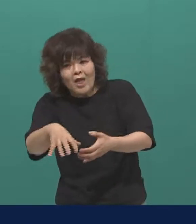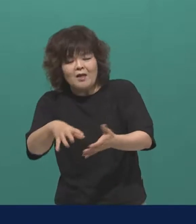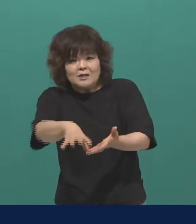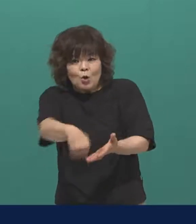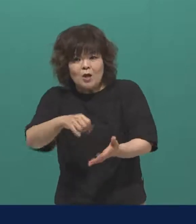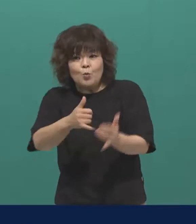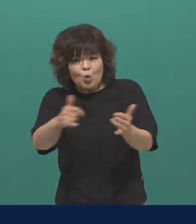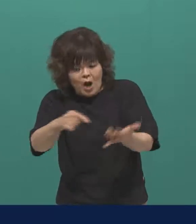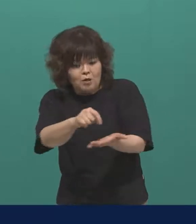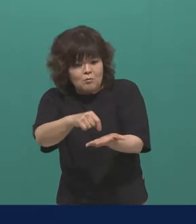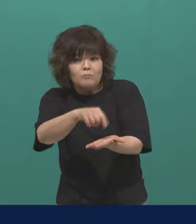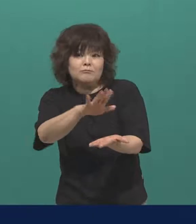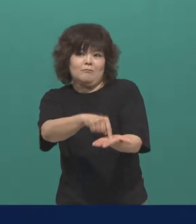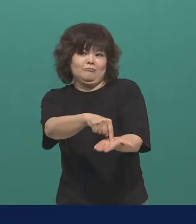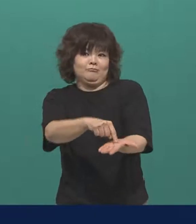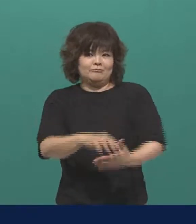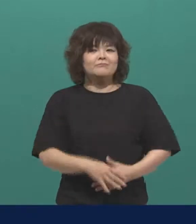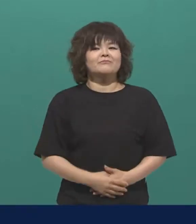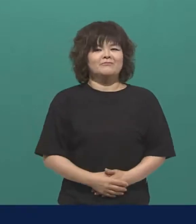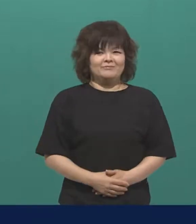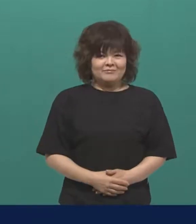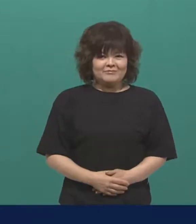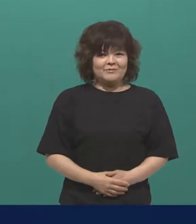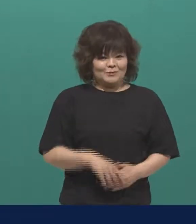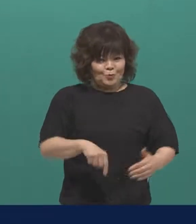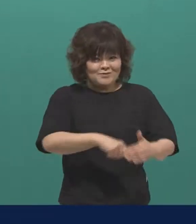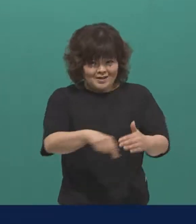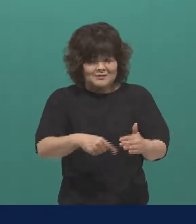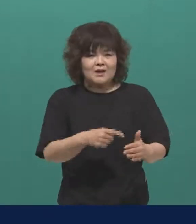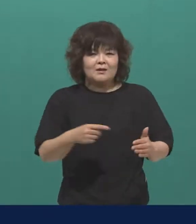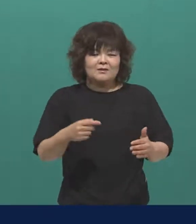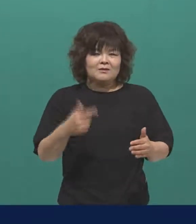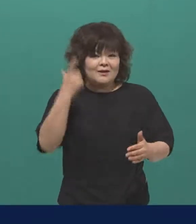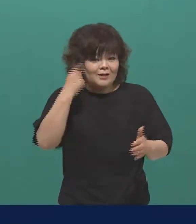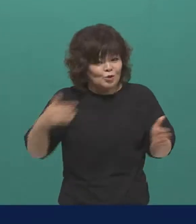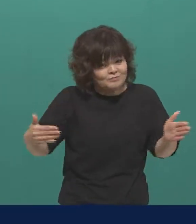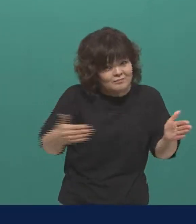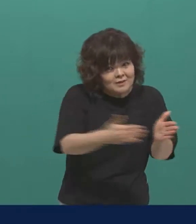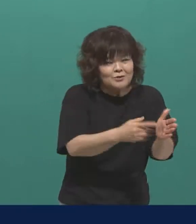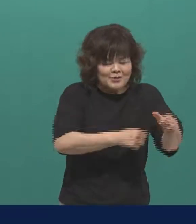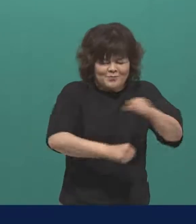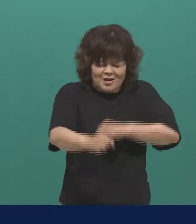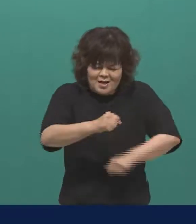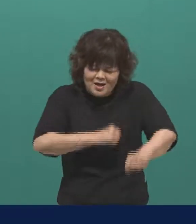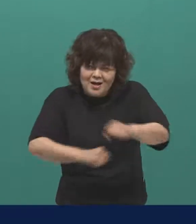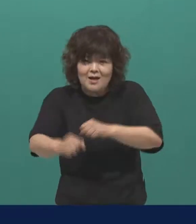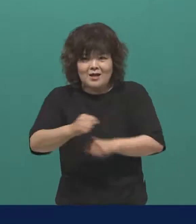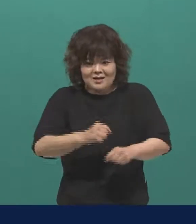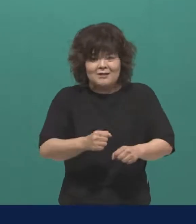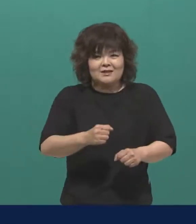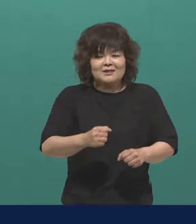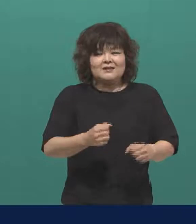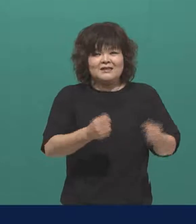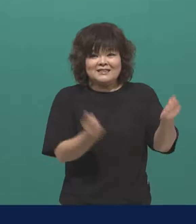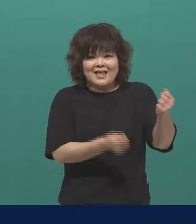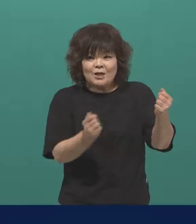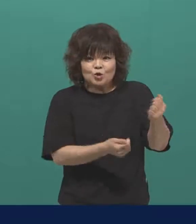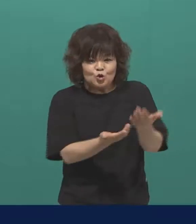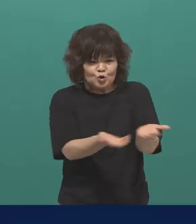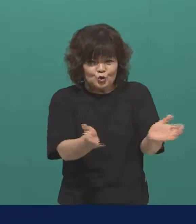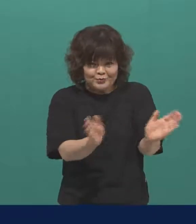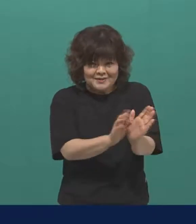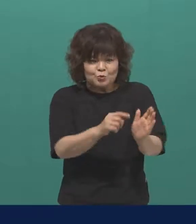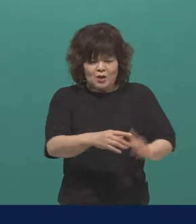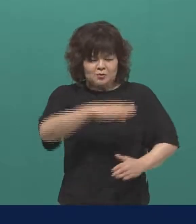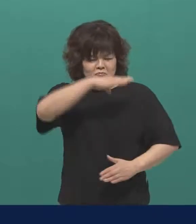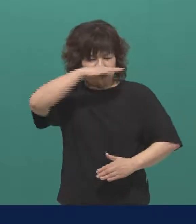つどこで拾われたものかが記されています。中には幕末に活躍した新選組が忘